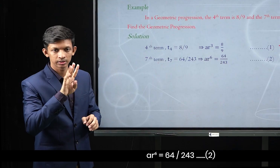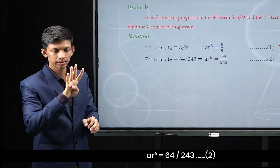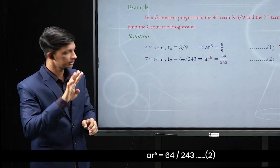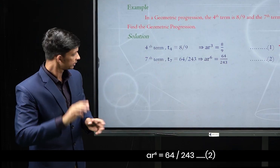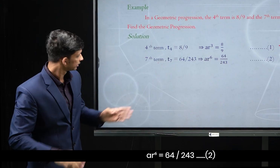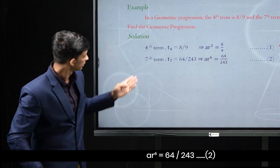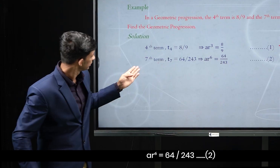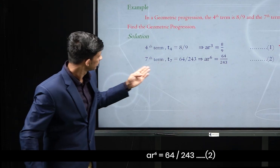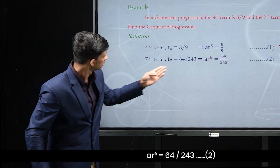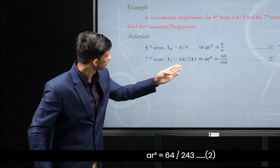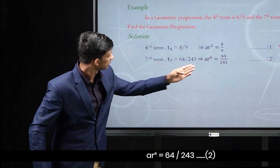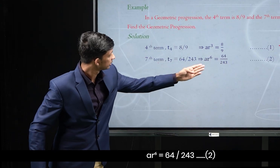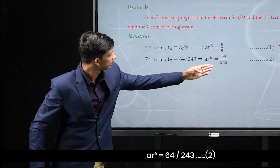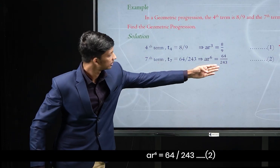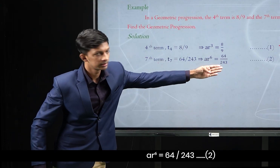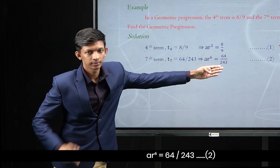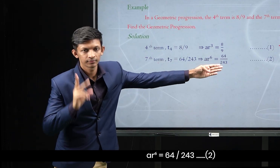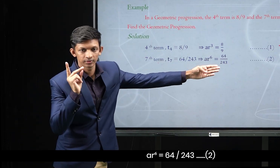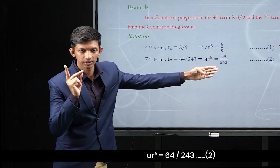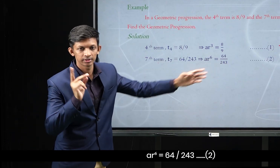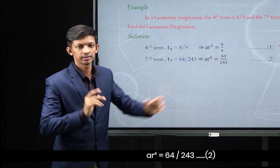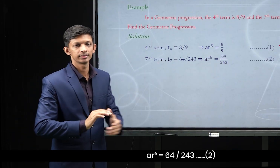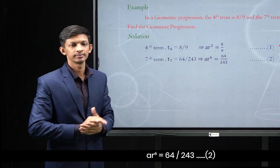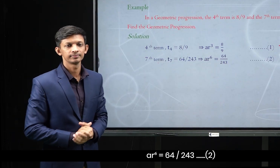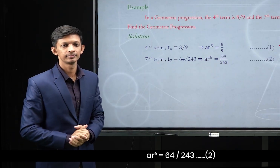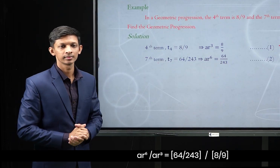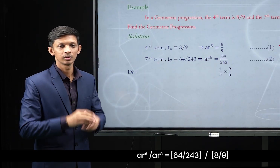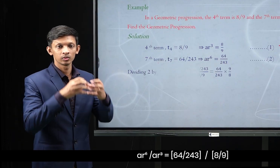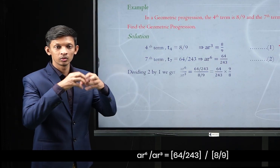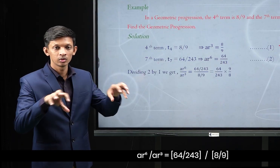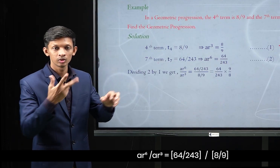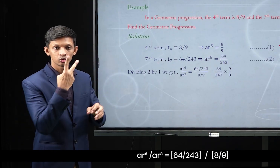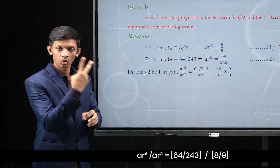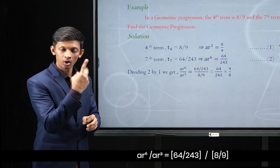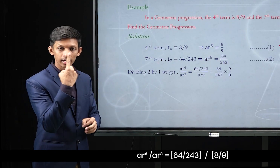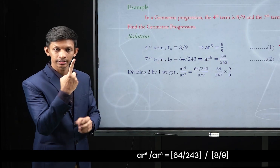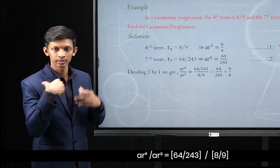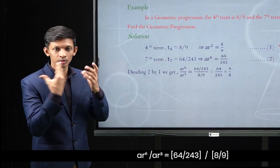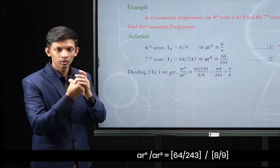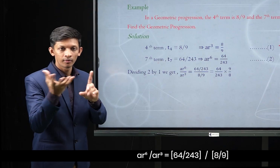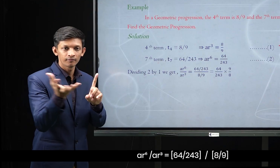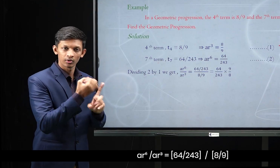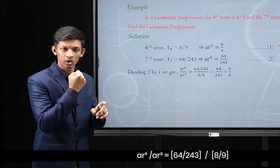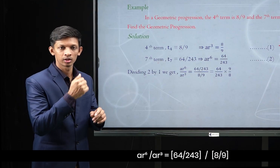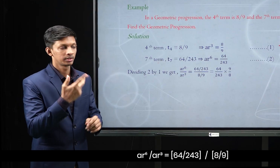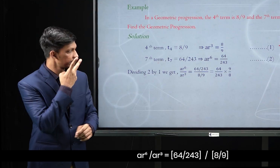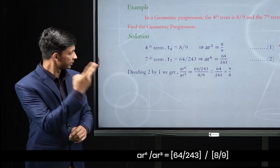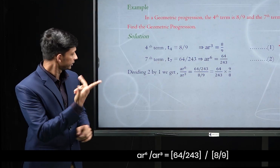கீழ் 243 வகுத்தல் 2 ஏஆர் மேலிலக்கு 6 கீழ் ஏஆர் மேலிலக்கு